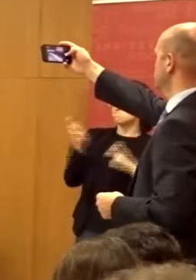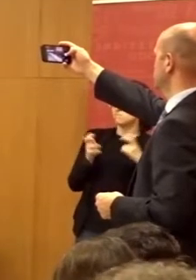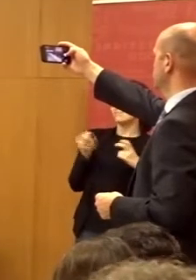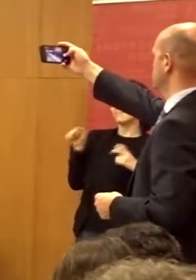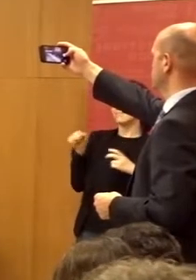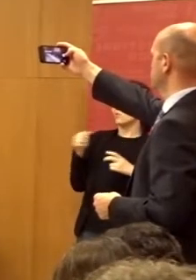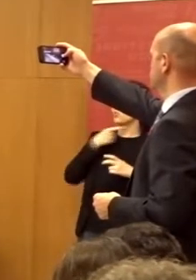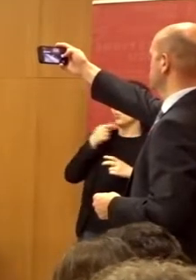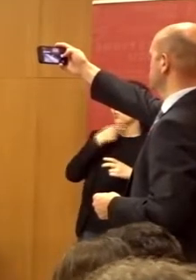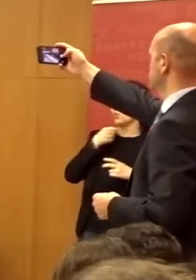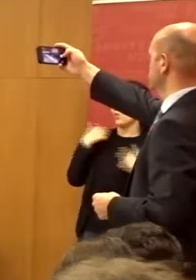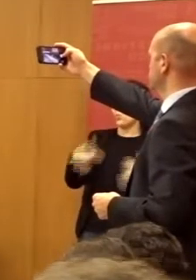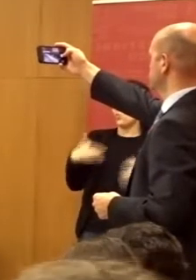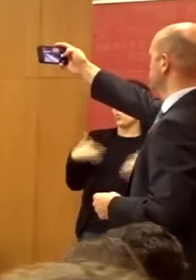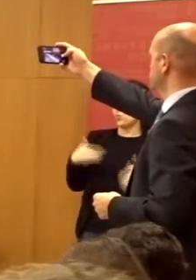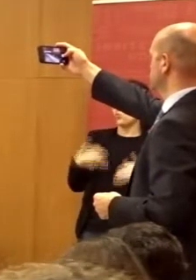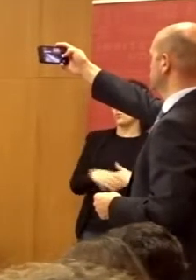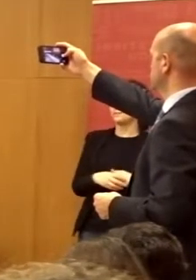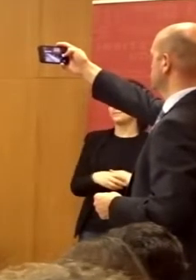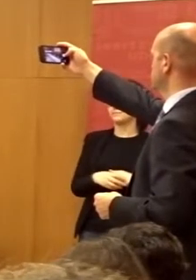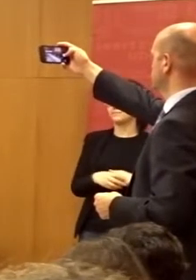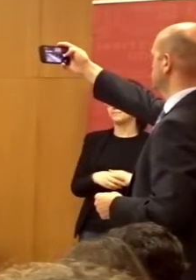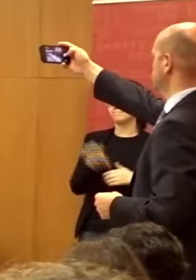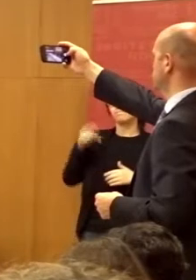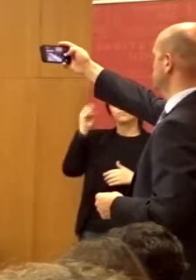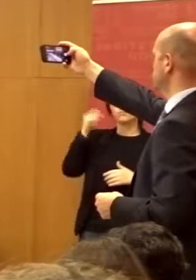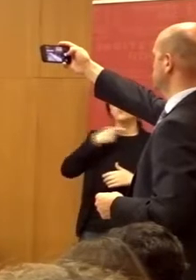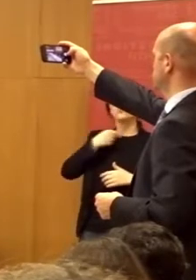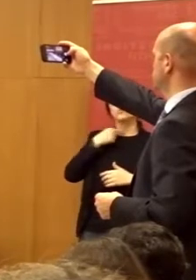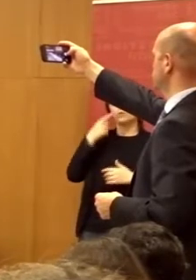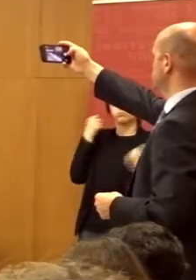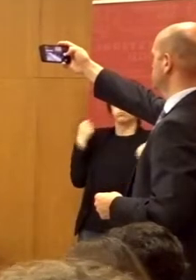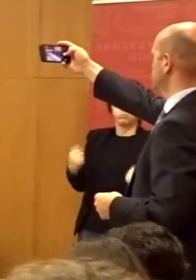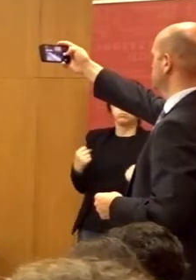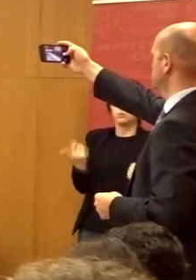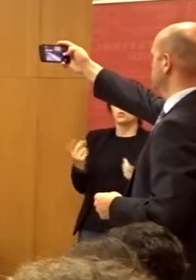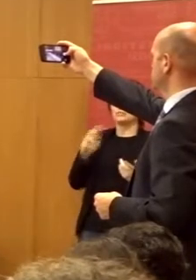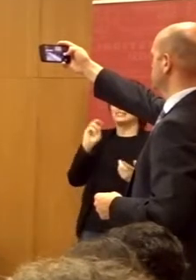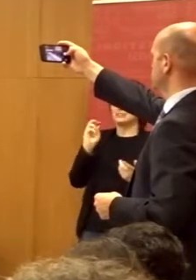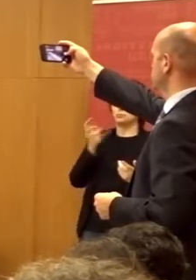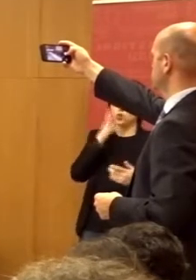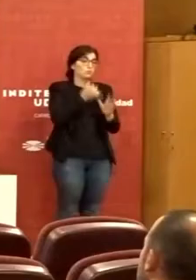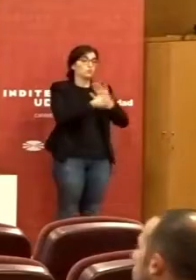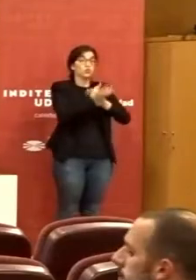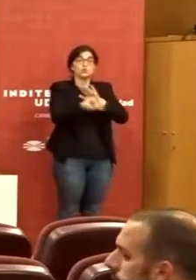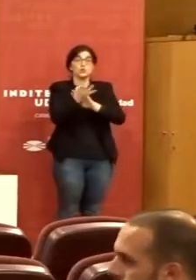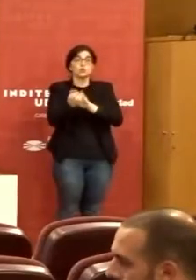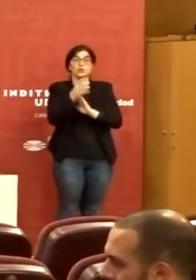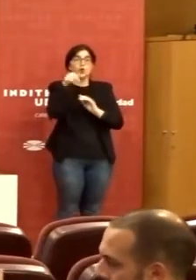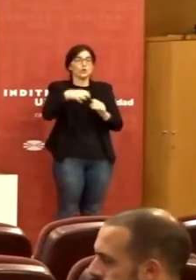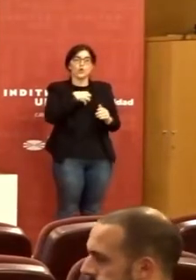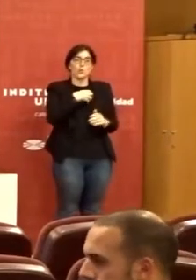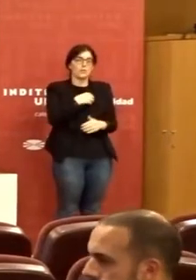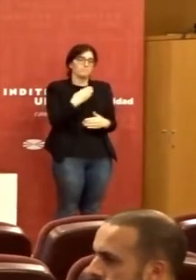agradecer en estas conferencias, pero por diversas razones, pues hoy no pueden estar con